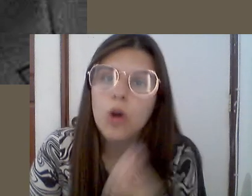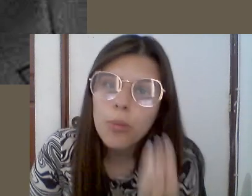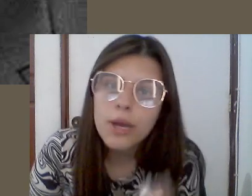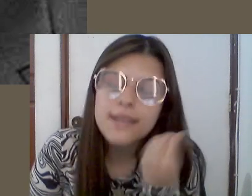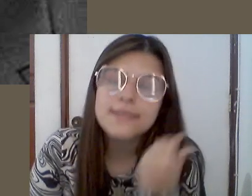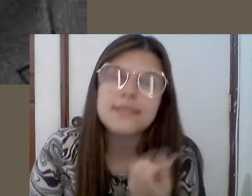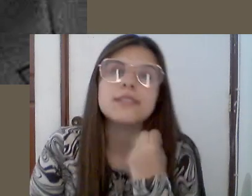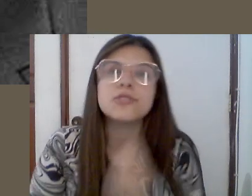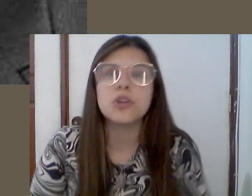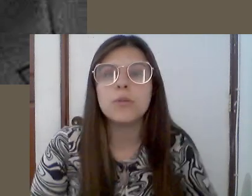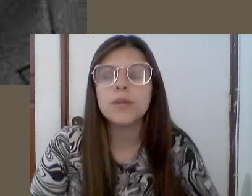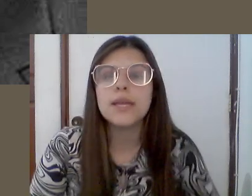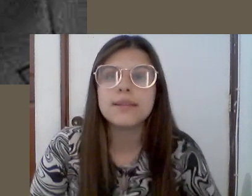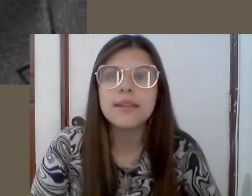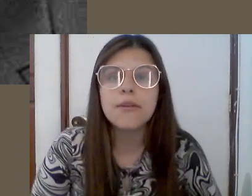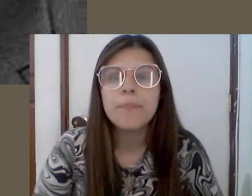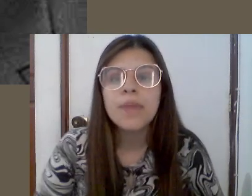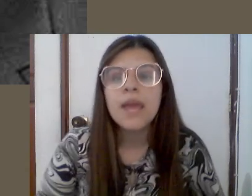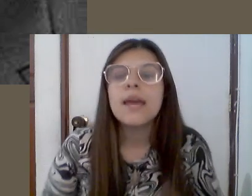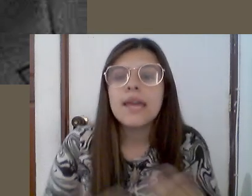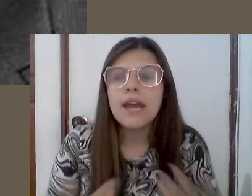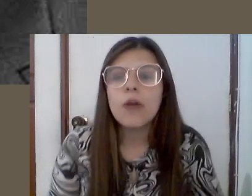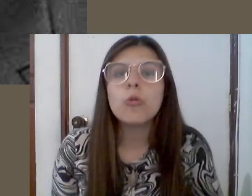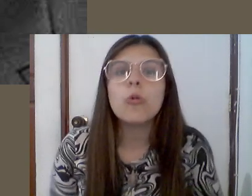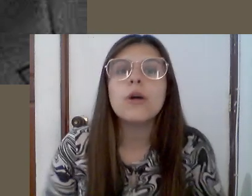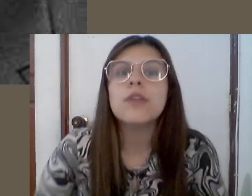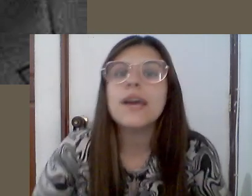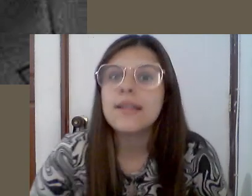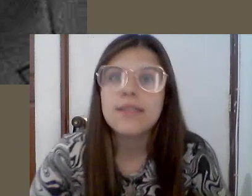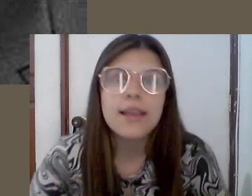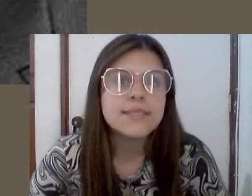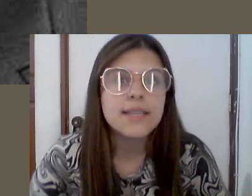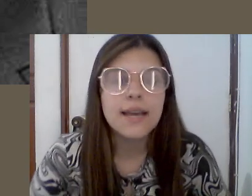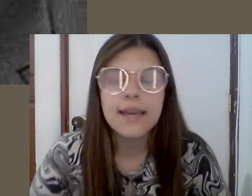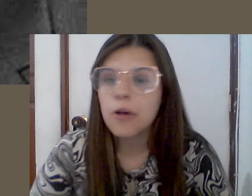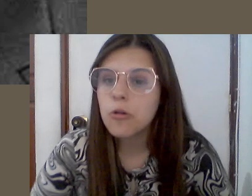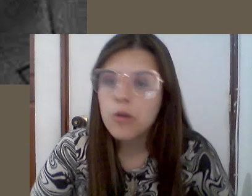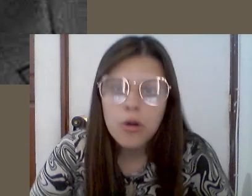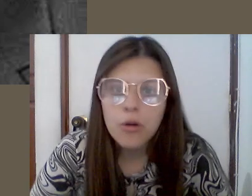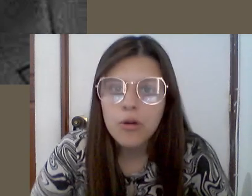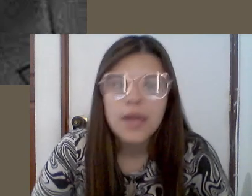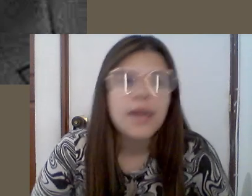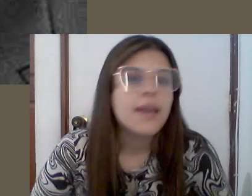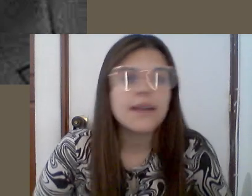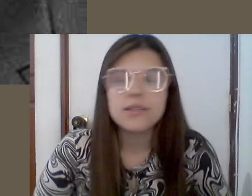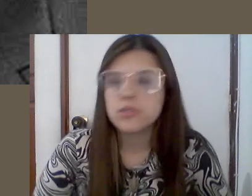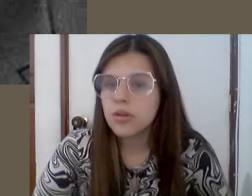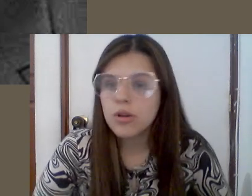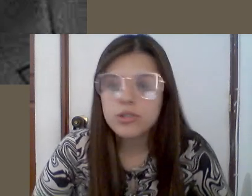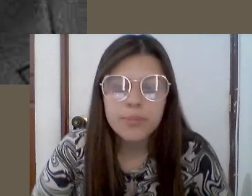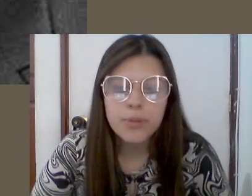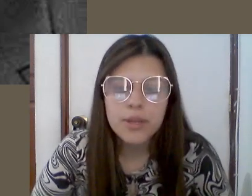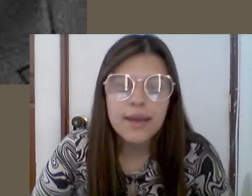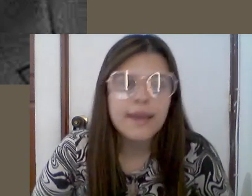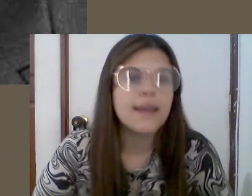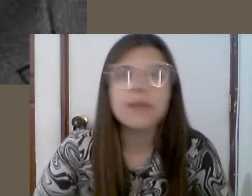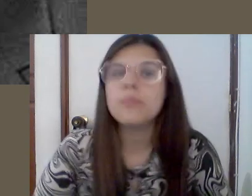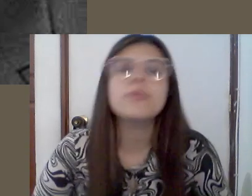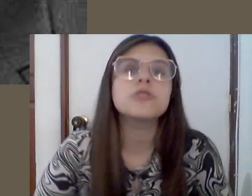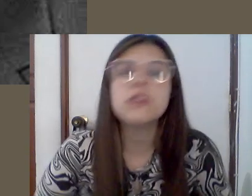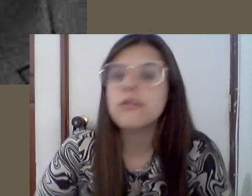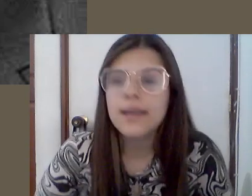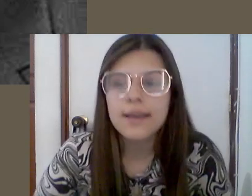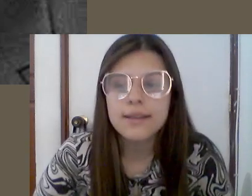explicaran cómo era esa intención comunicativa, y aun cuando la gente le decía que era un loco, que esto no se podía, que